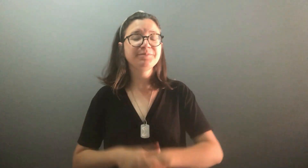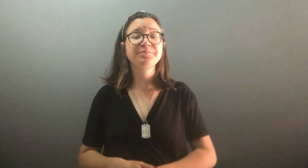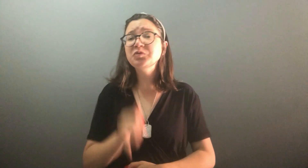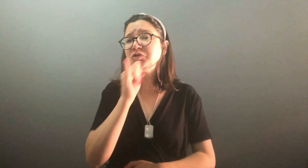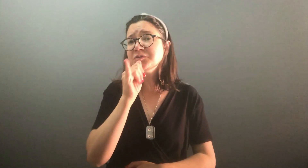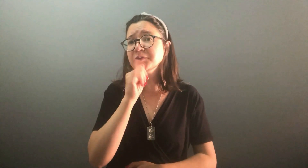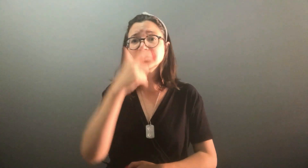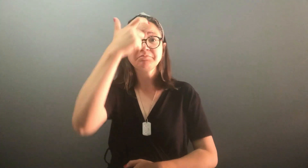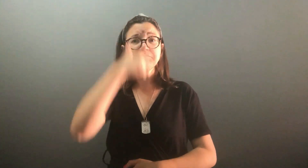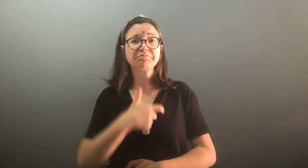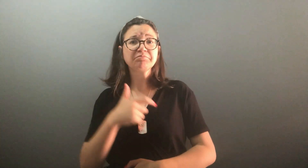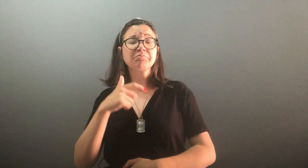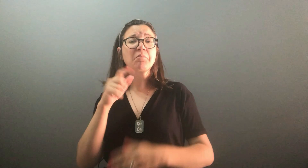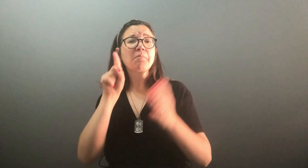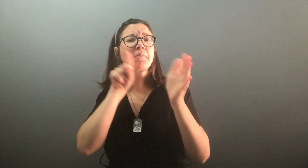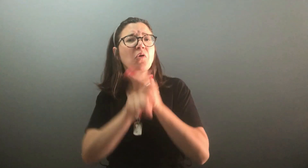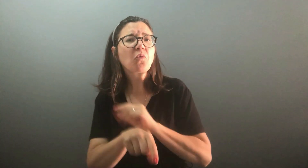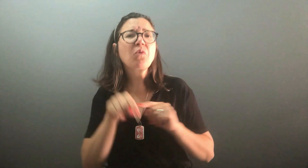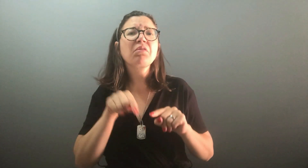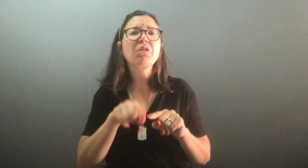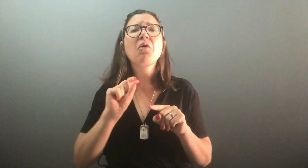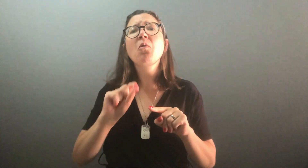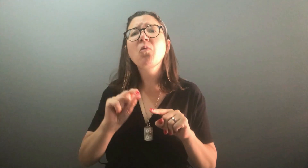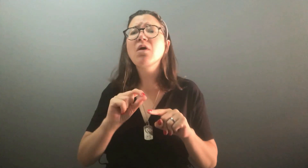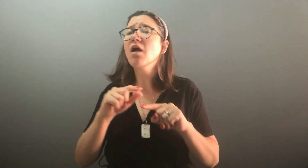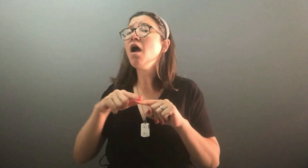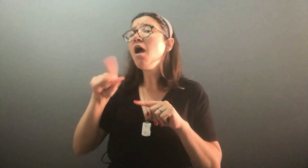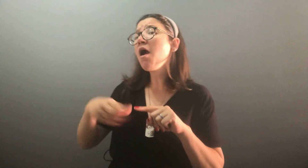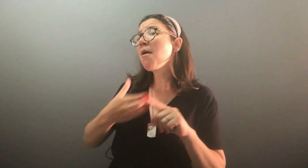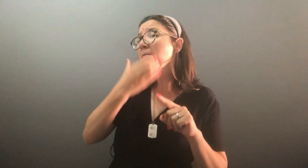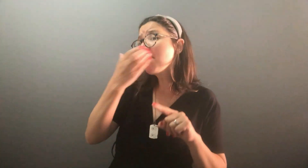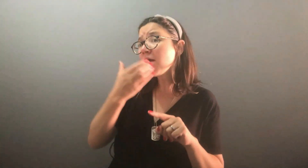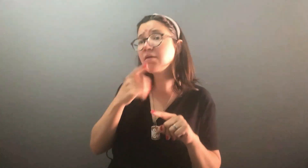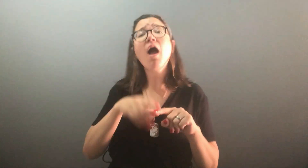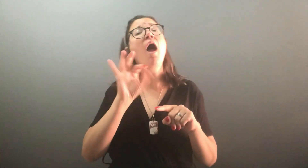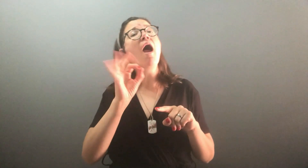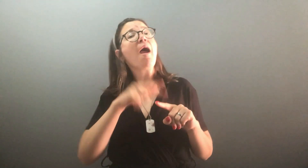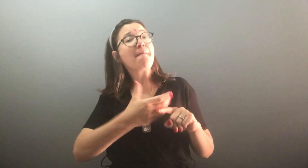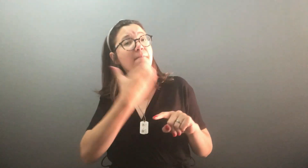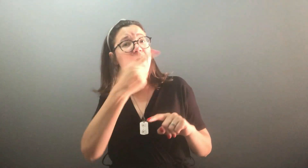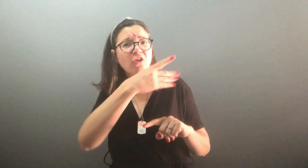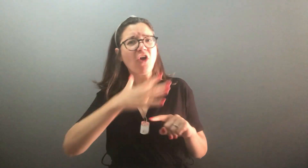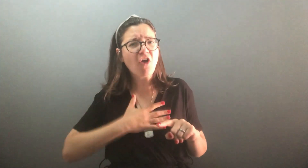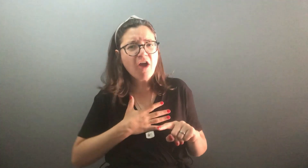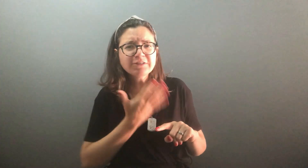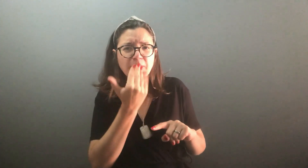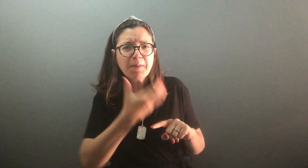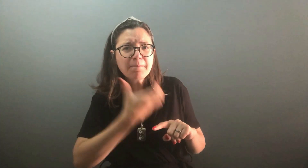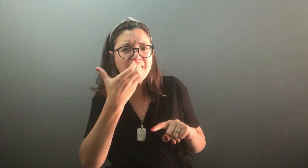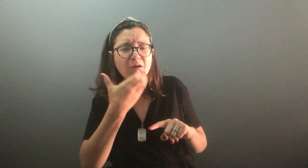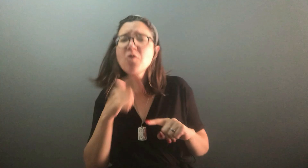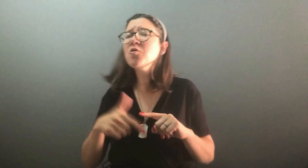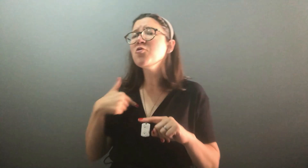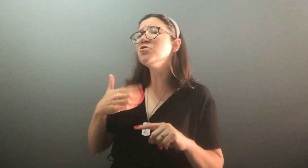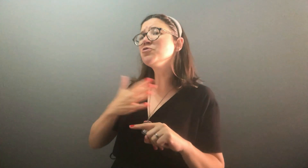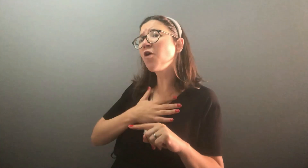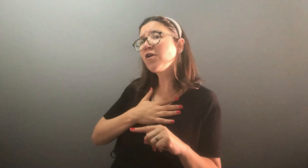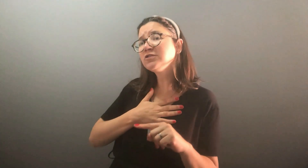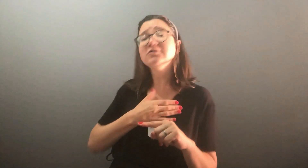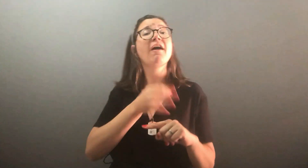de brincadeira. Então eu posso conduzir essa brincadeira fazendo algumas perguntas para a criança. Ah, você gosta de maçã? A criança responde, eu